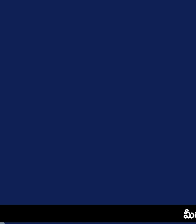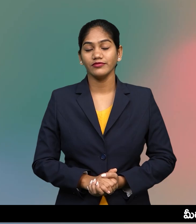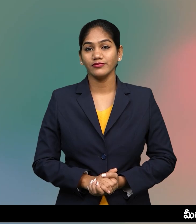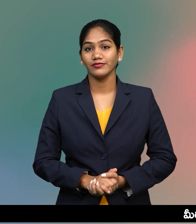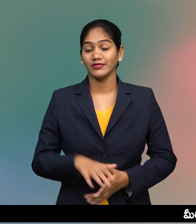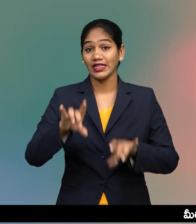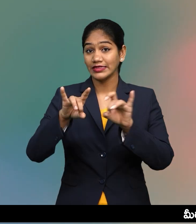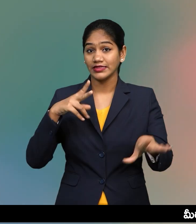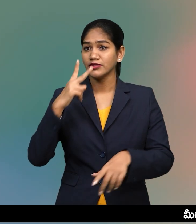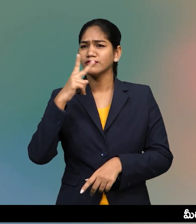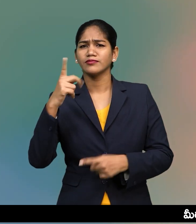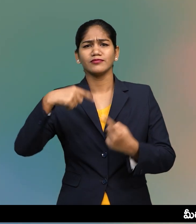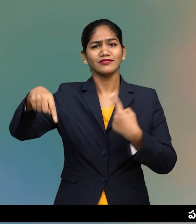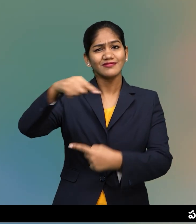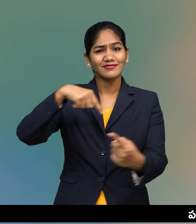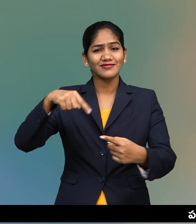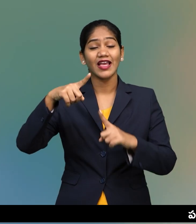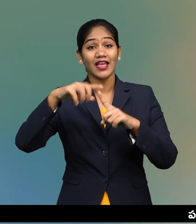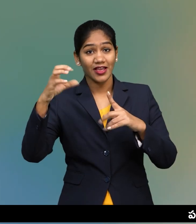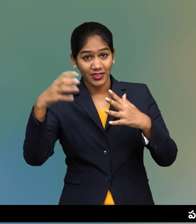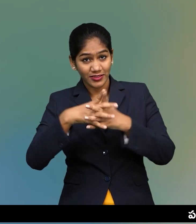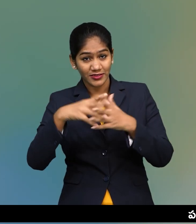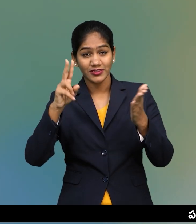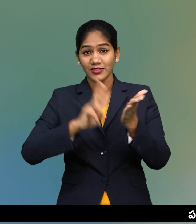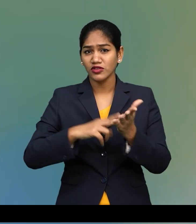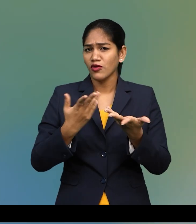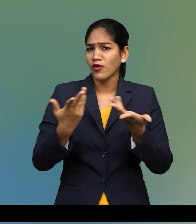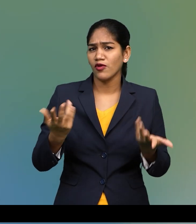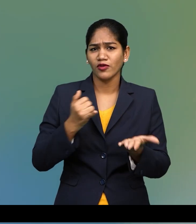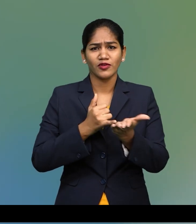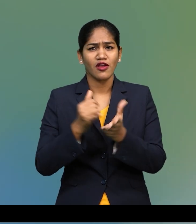మీరు నివసించే నగరం, పట్టణం లేదా గ్రామం చుట్టూ చూడండి.